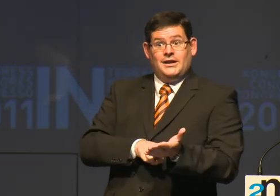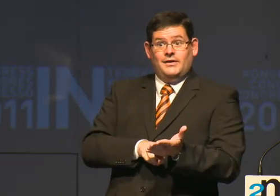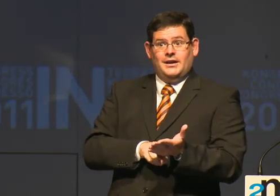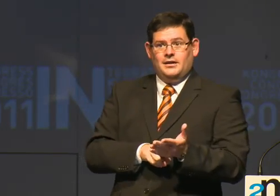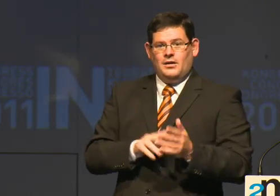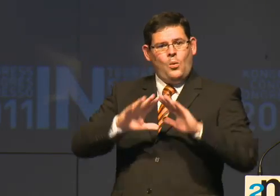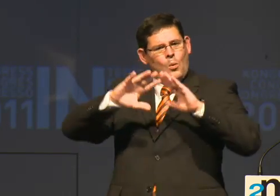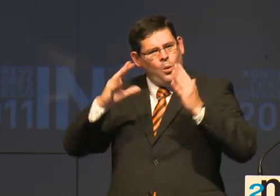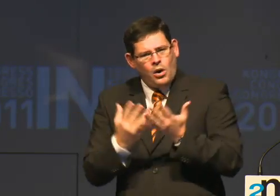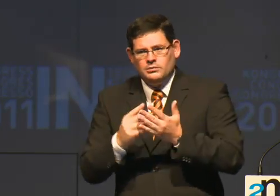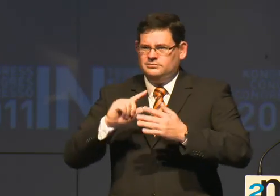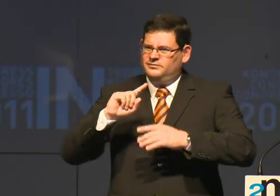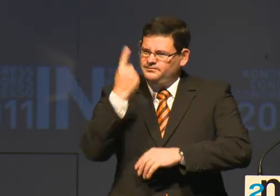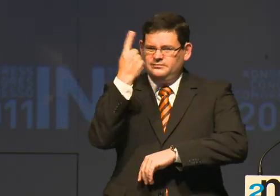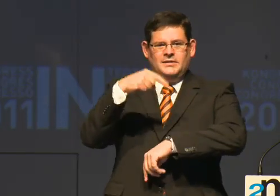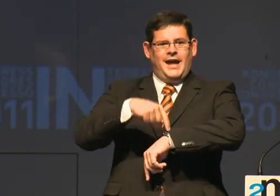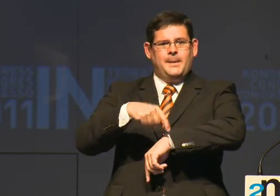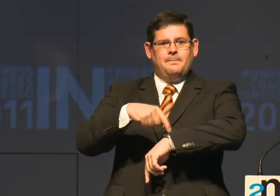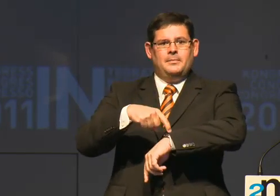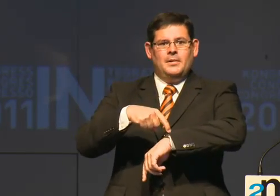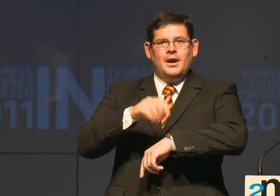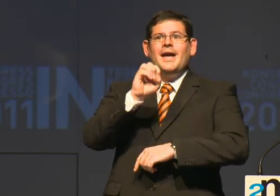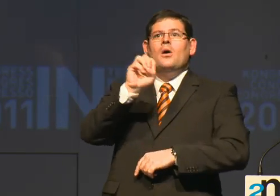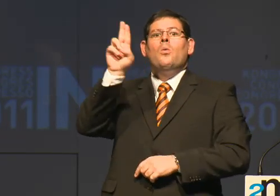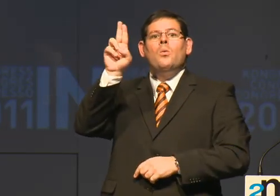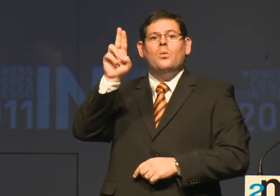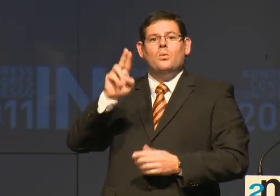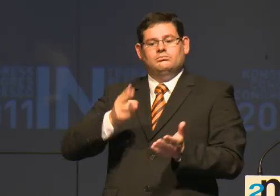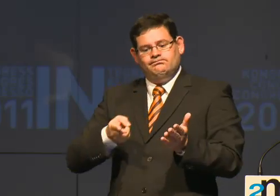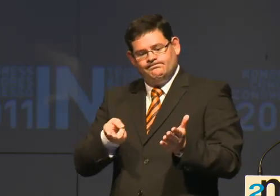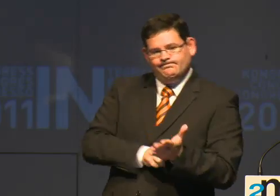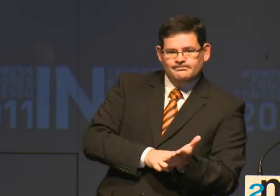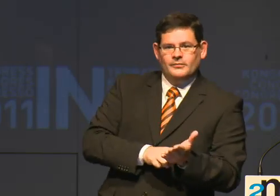qui sont donc entre tous ces membres de l'Union européenne. Et dans le monde,